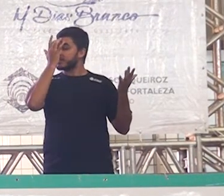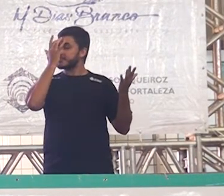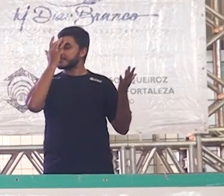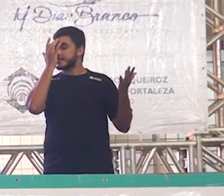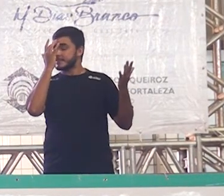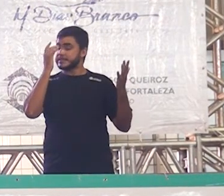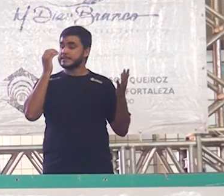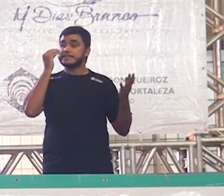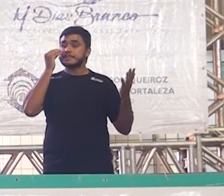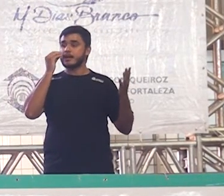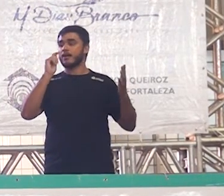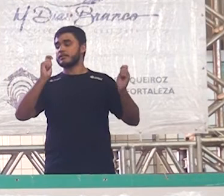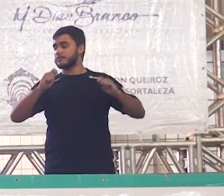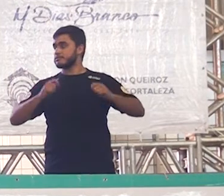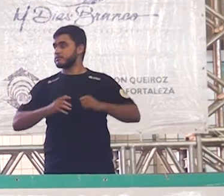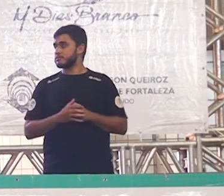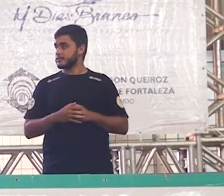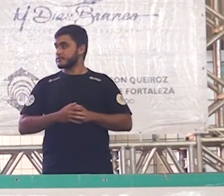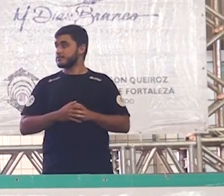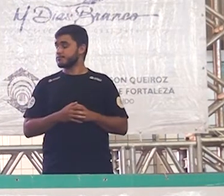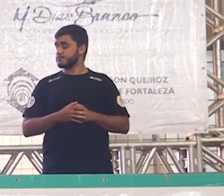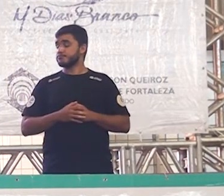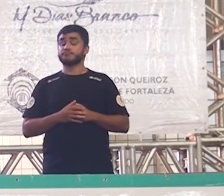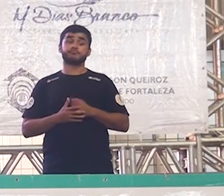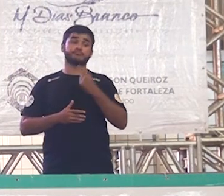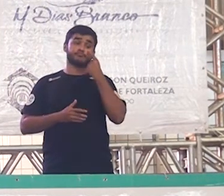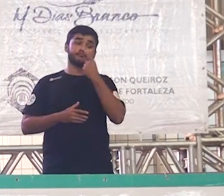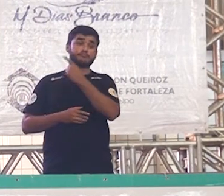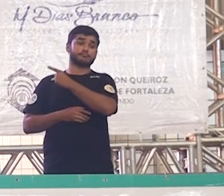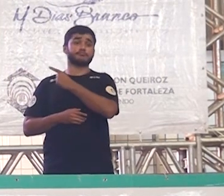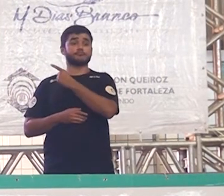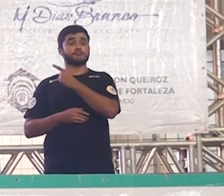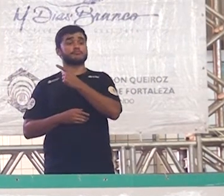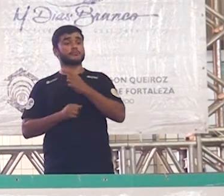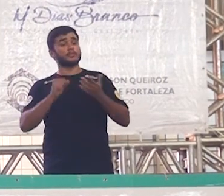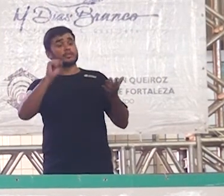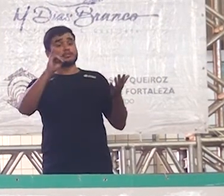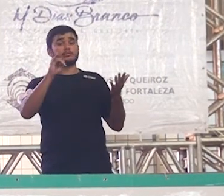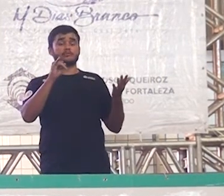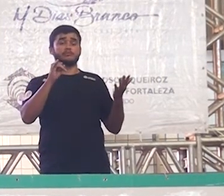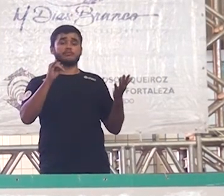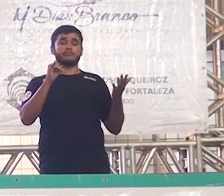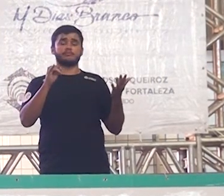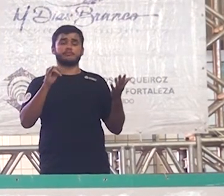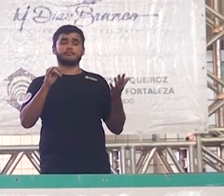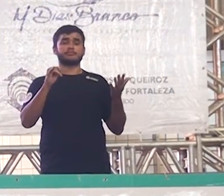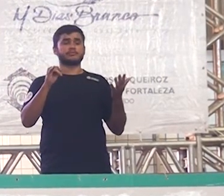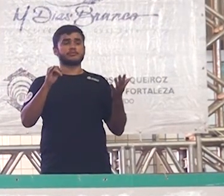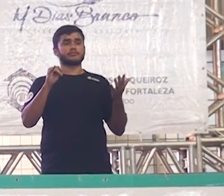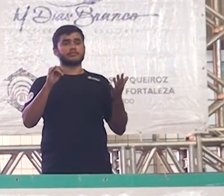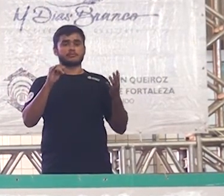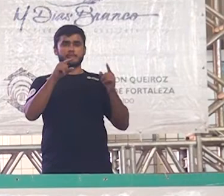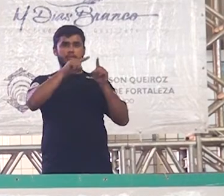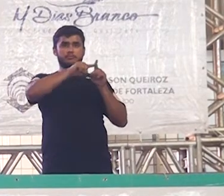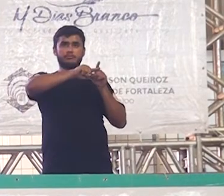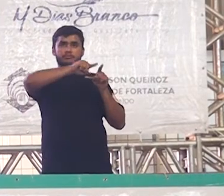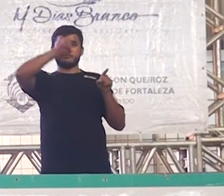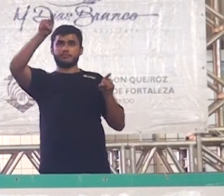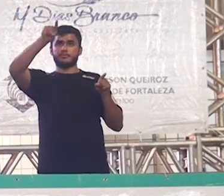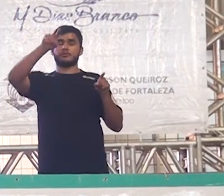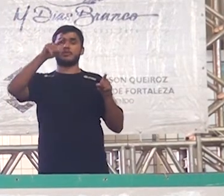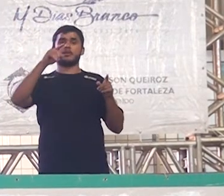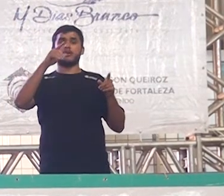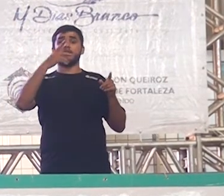de acerto. Augusto, mas se a velocidade é constante, não era para o gráfico ser uma reta horizontal? Era